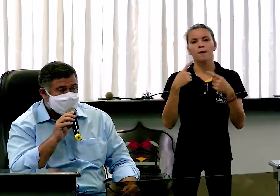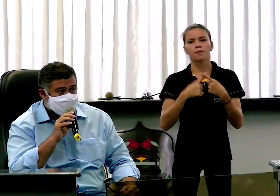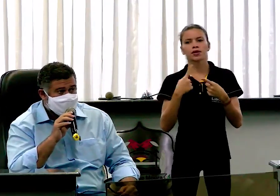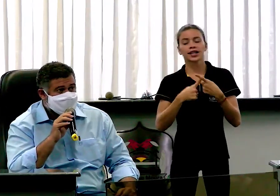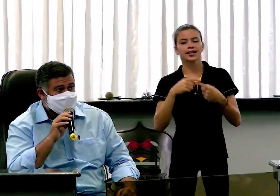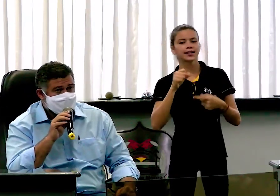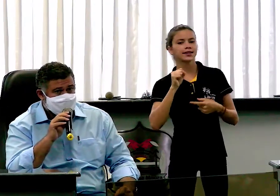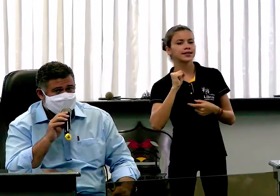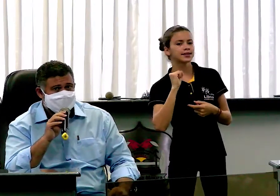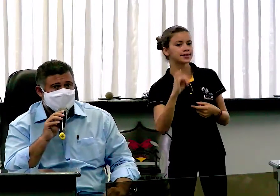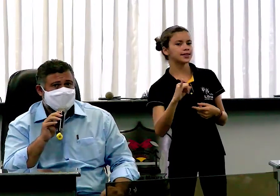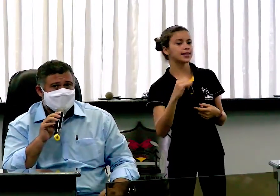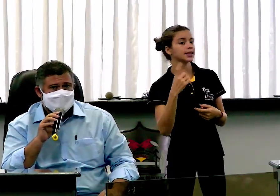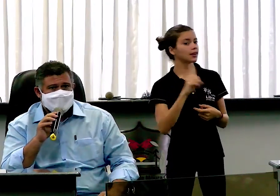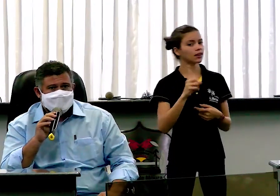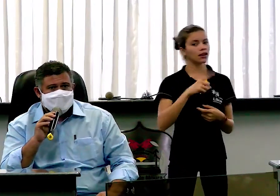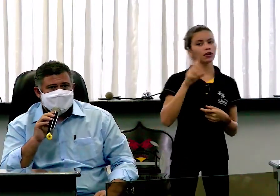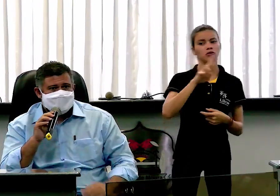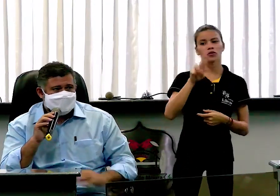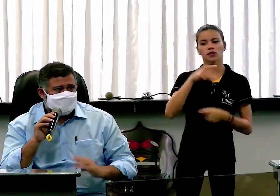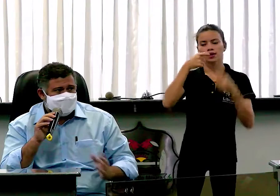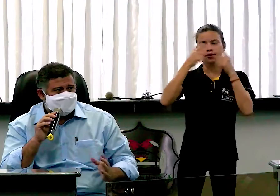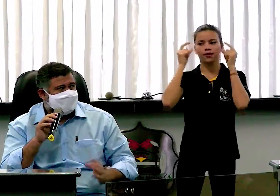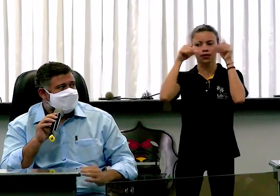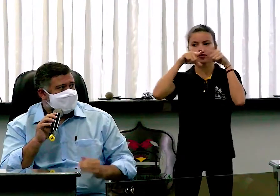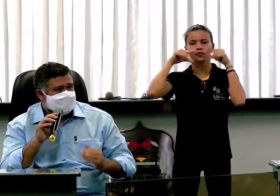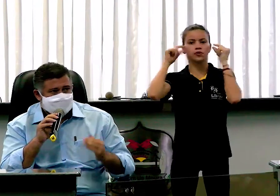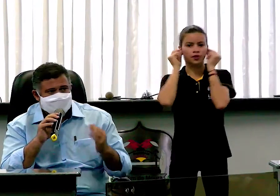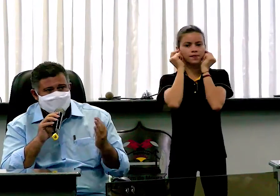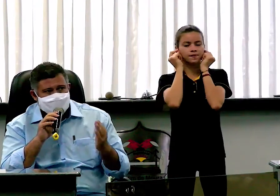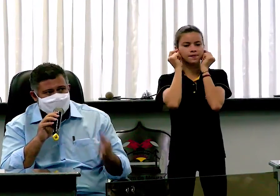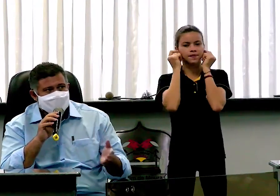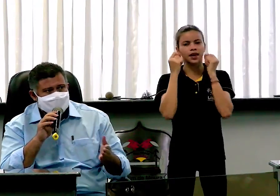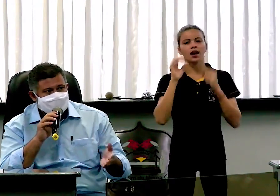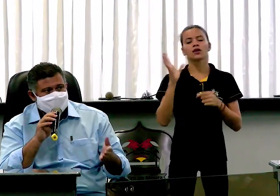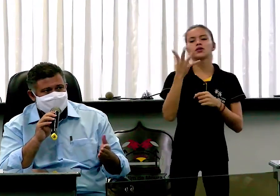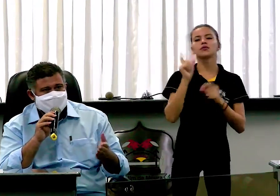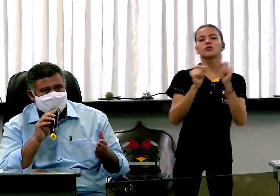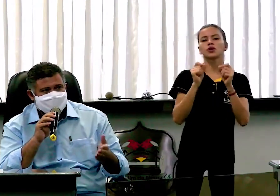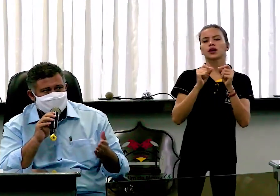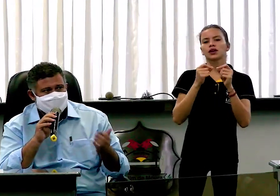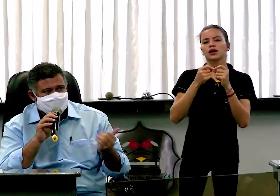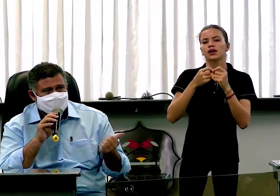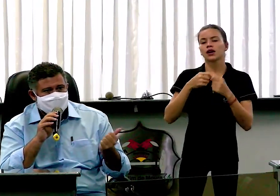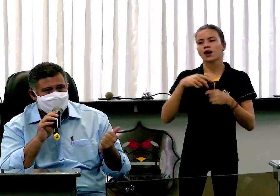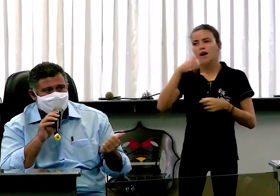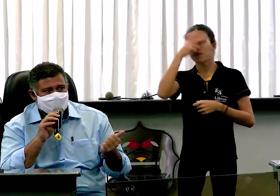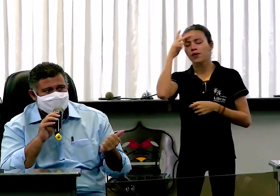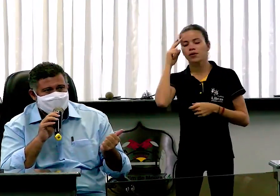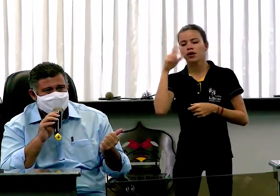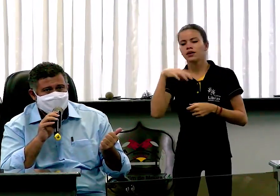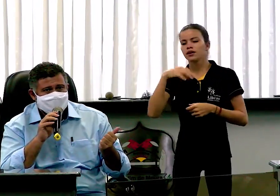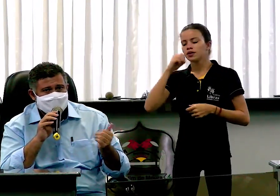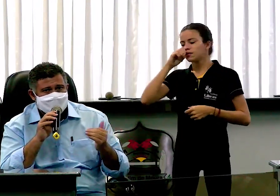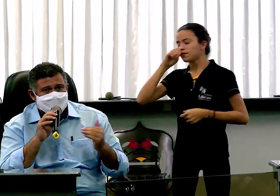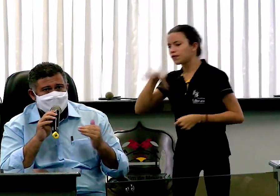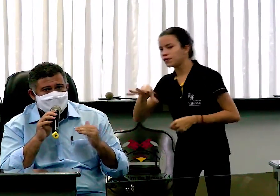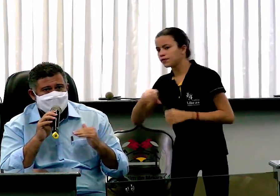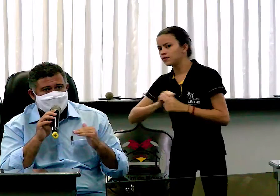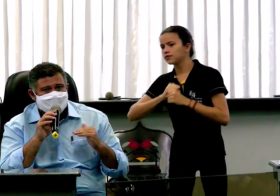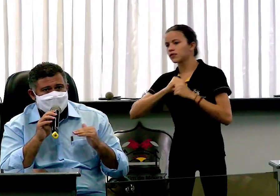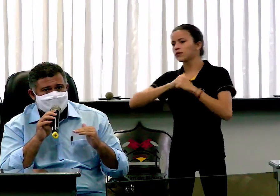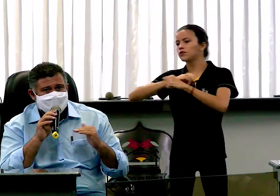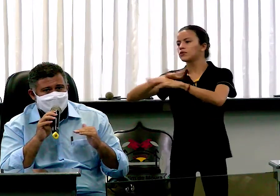então isso é importante as máscaras ah mas isso não resolve eu entendo que é importante que seja feito até porque é uma recomendação